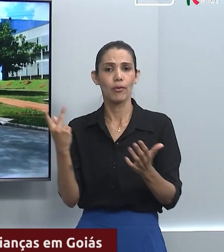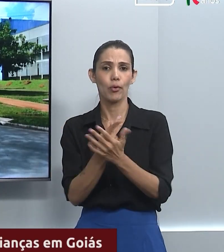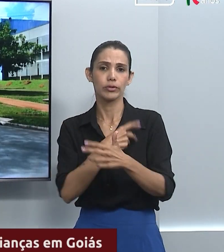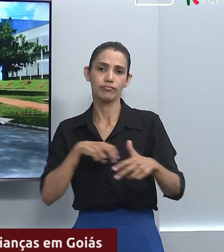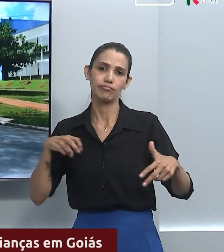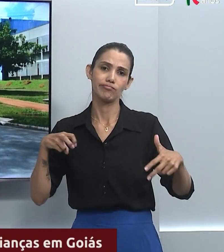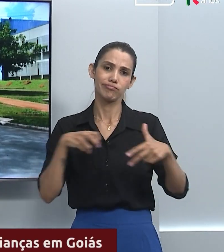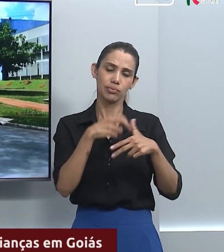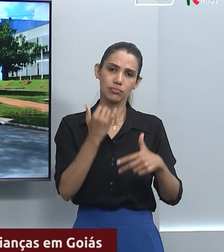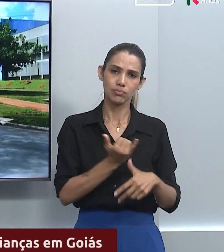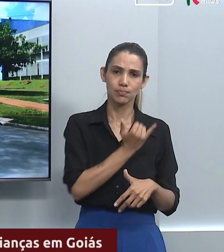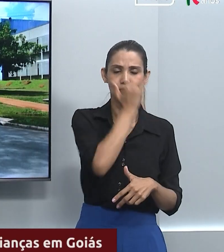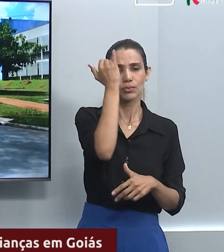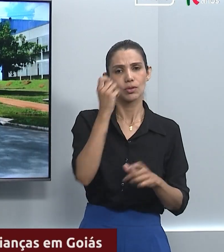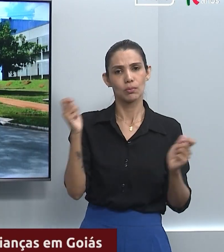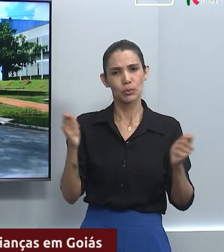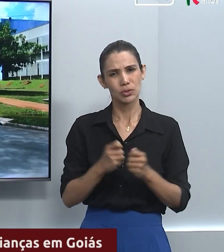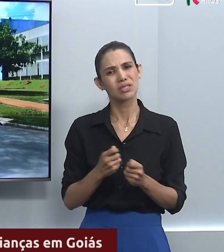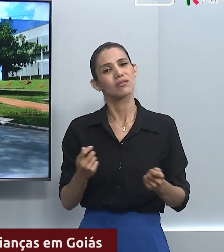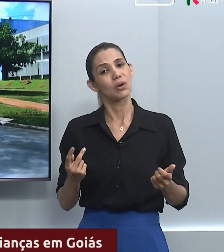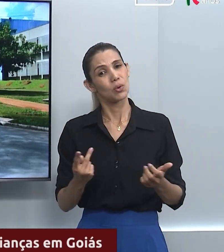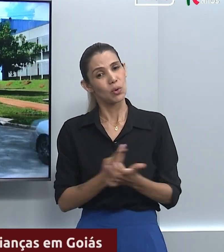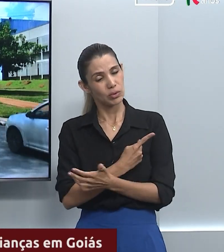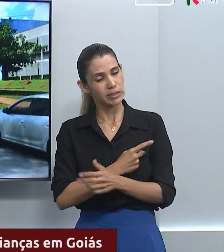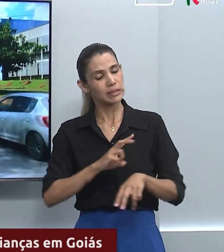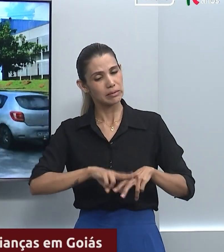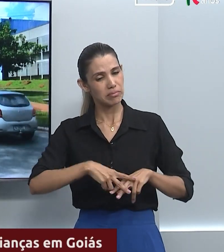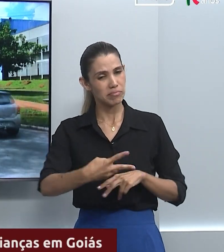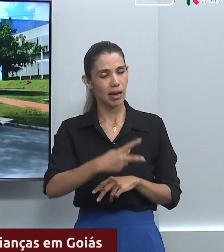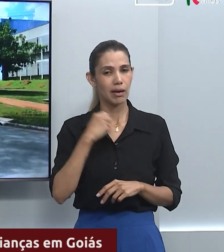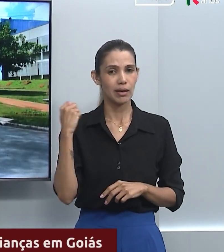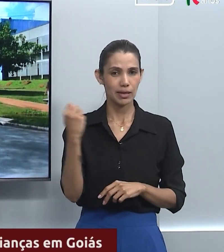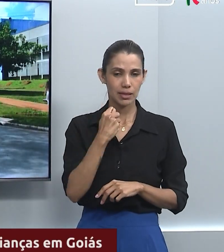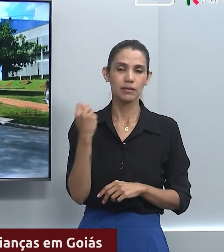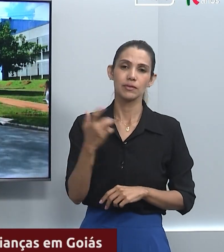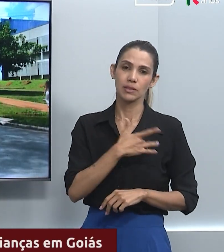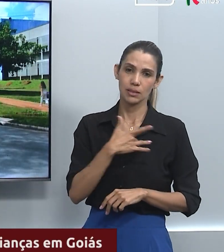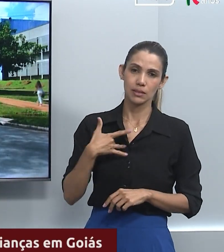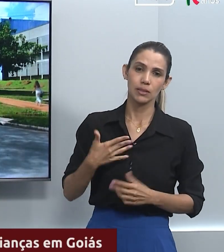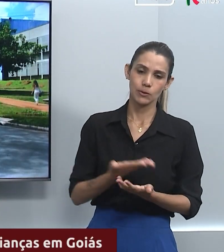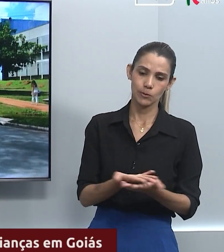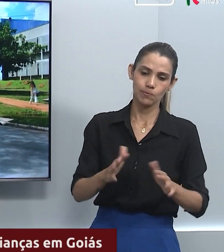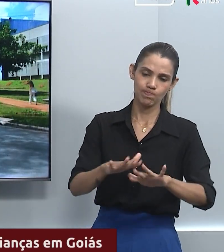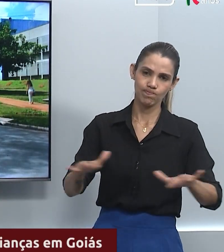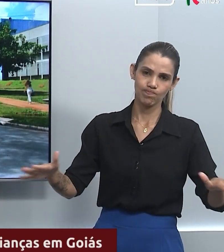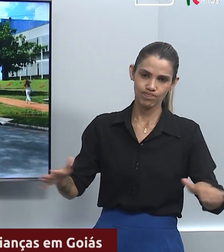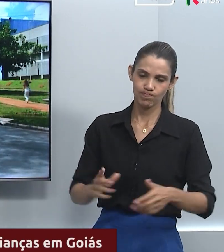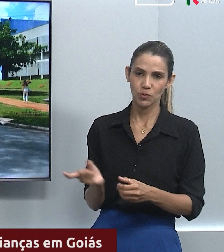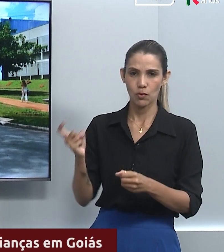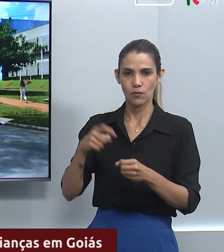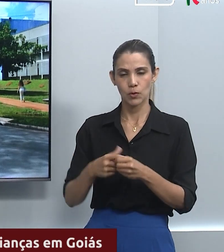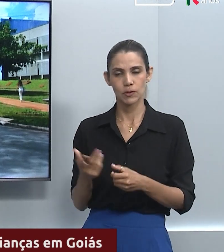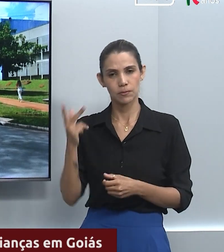de acidente que podem causar consequências graves na saúde dessas vítimas. Devolvo para